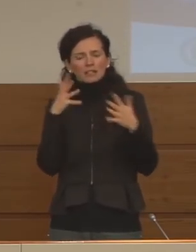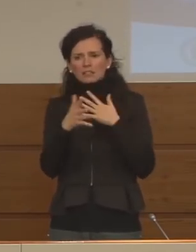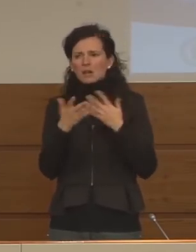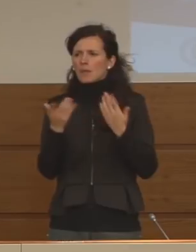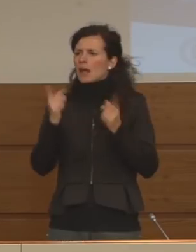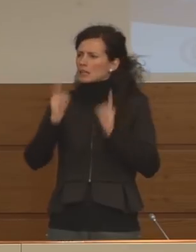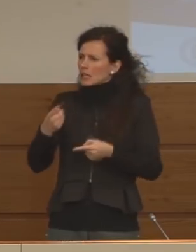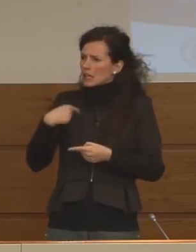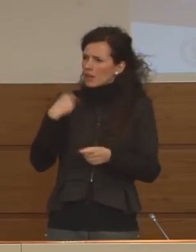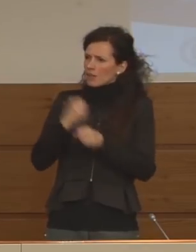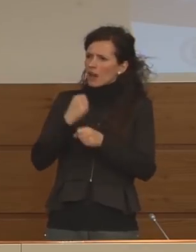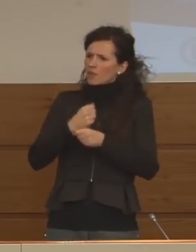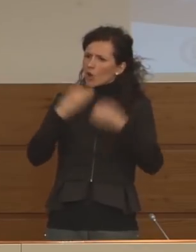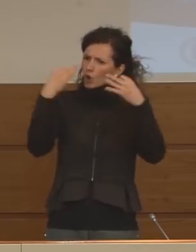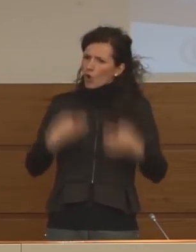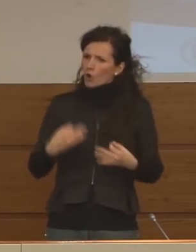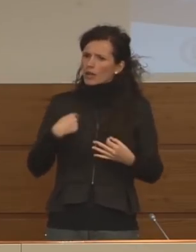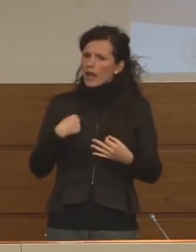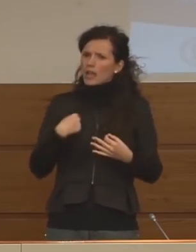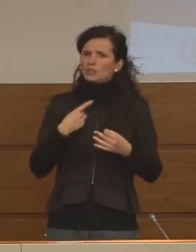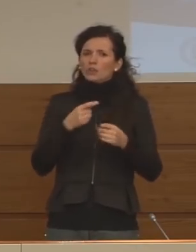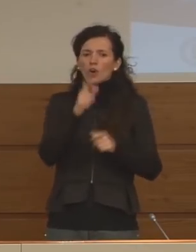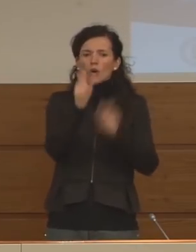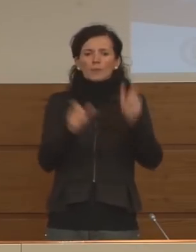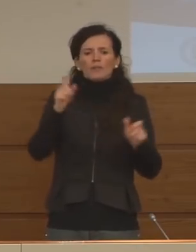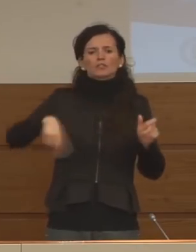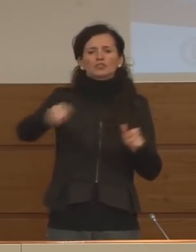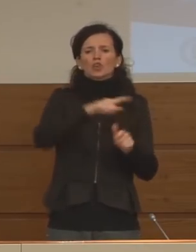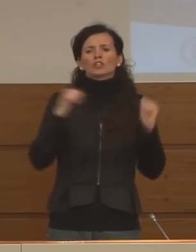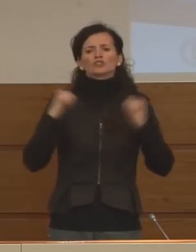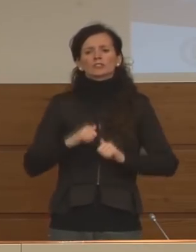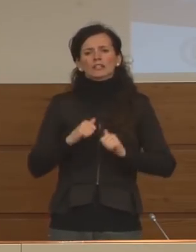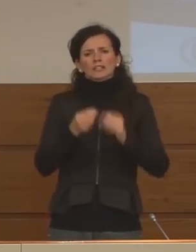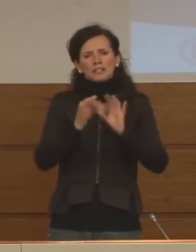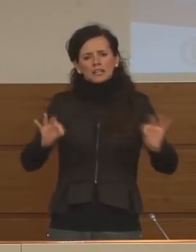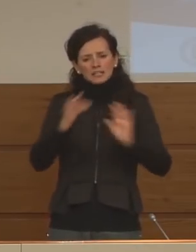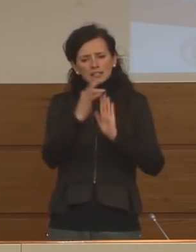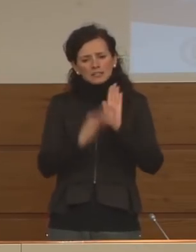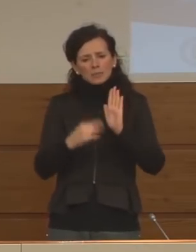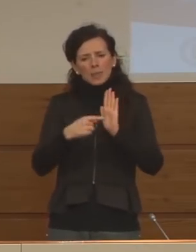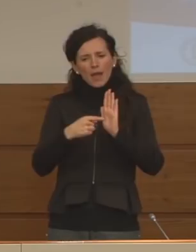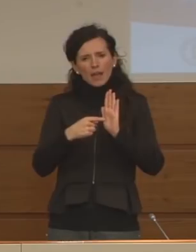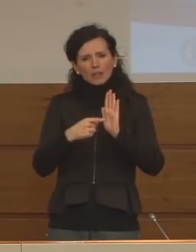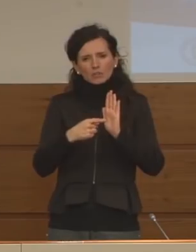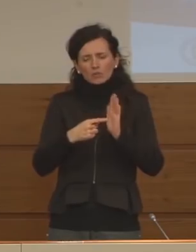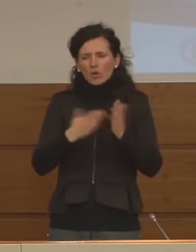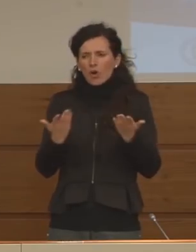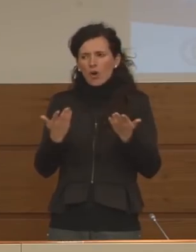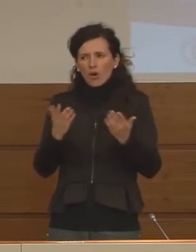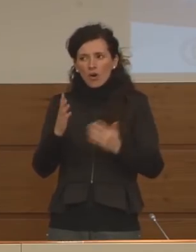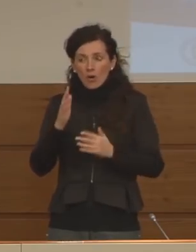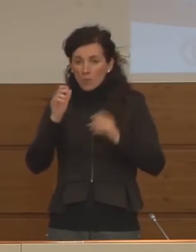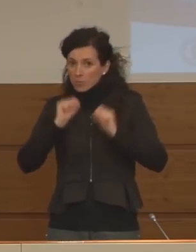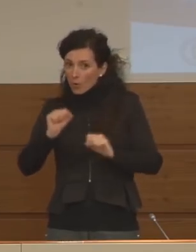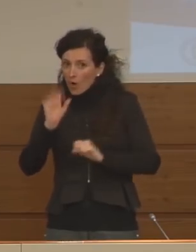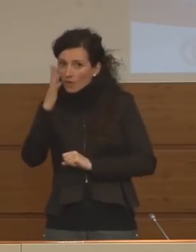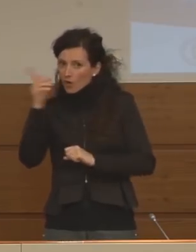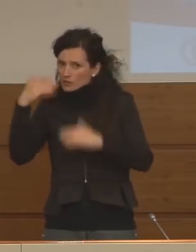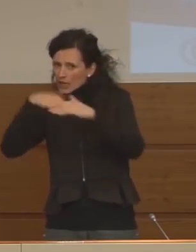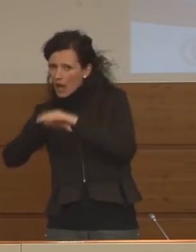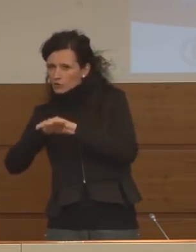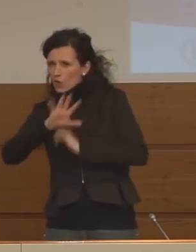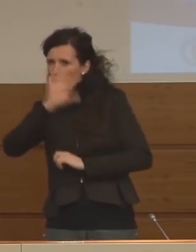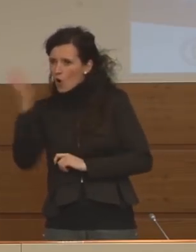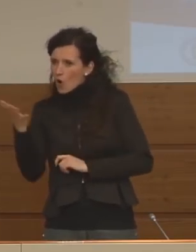correttezza del rispetto delle misure degli italiani che secondo me stanno facendo non nasconda altro dovevamo